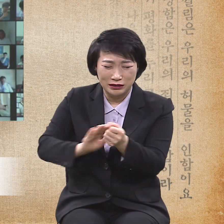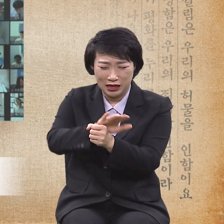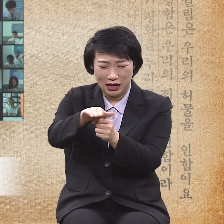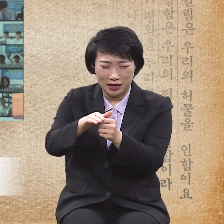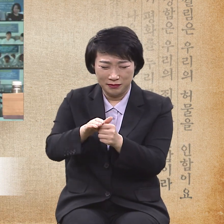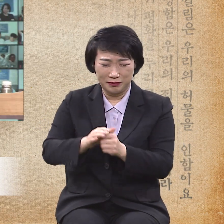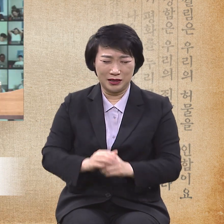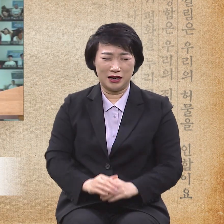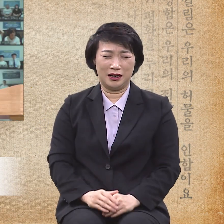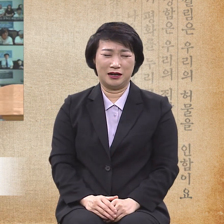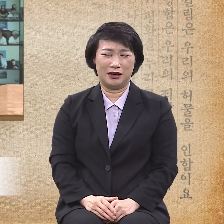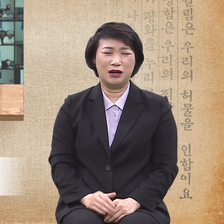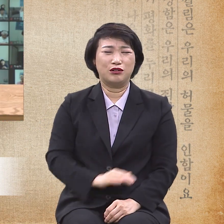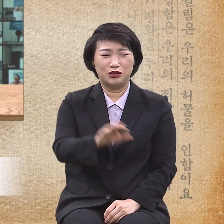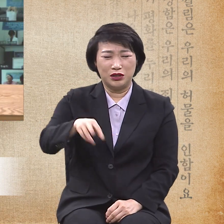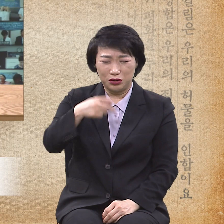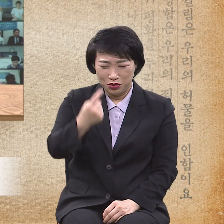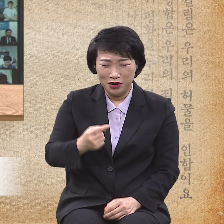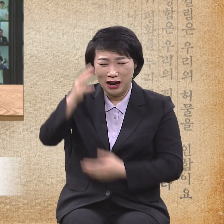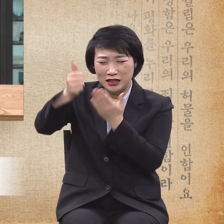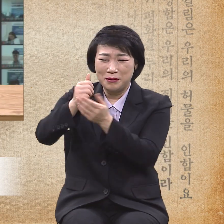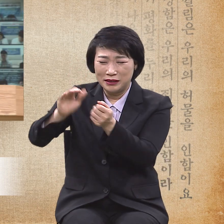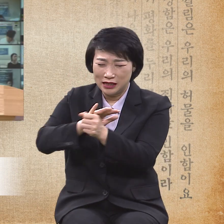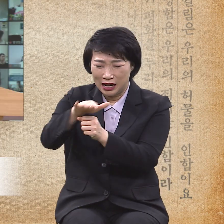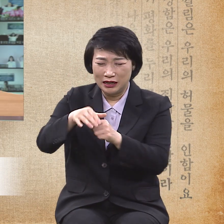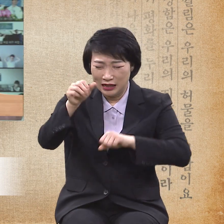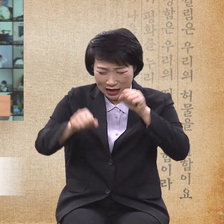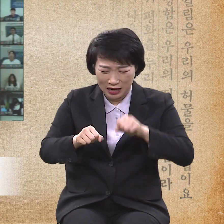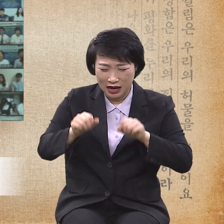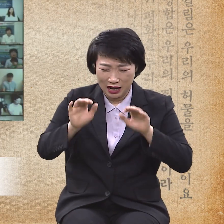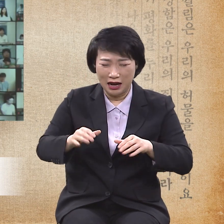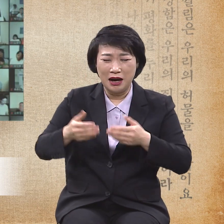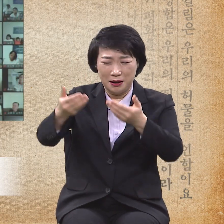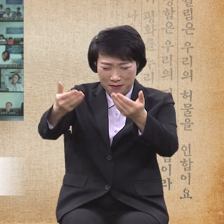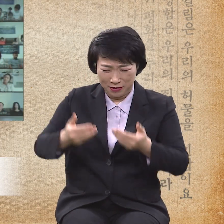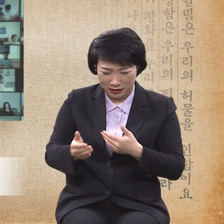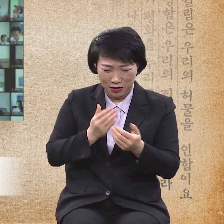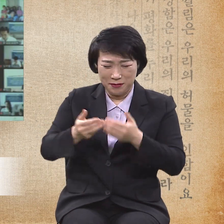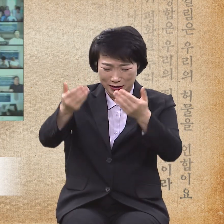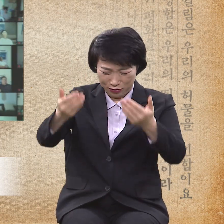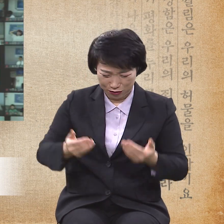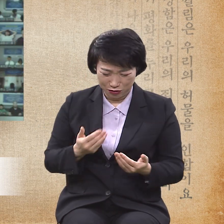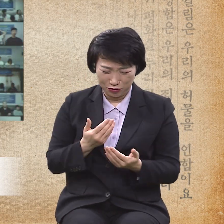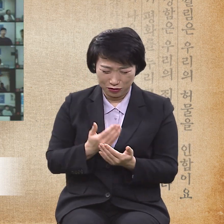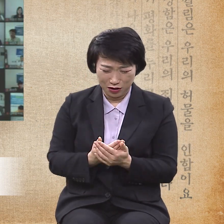사랑입니다. 우리도 하나님의 사랑을 행함으로 받게 하시고